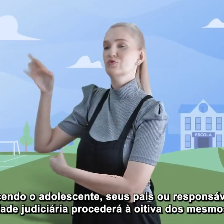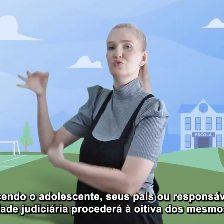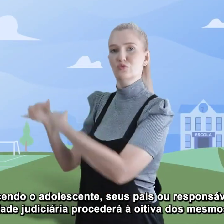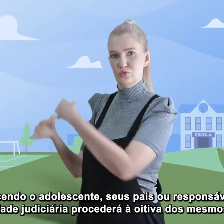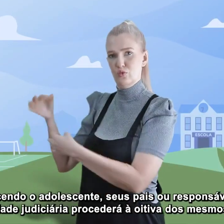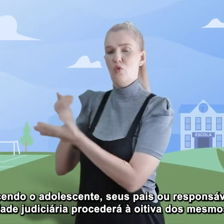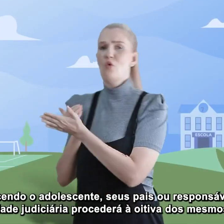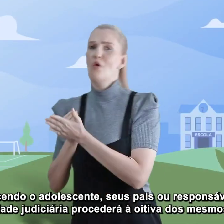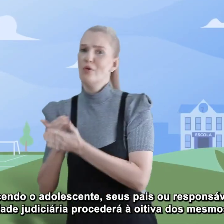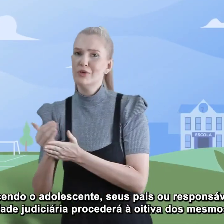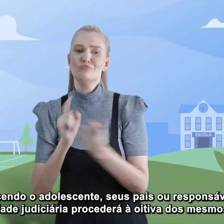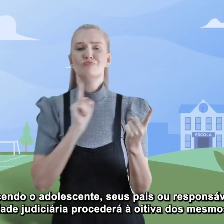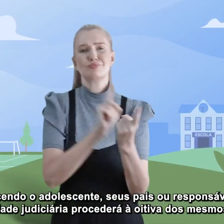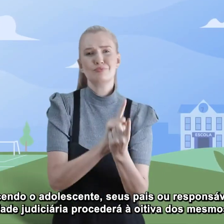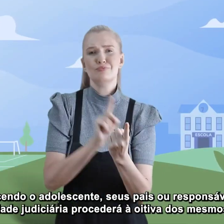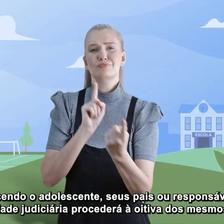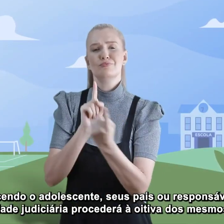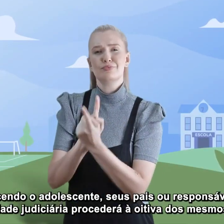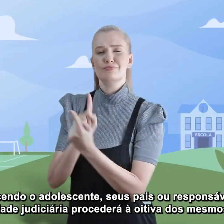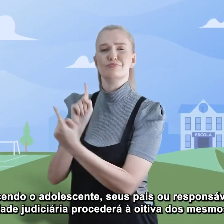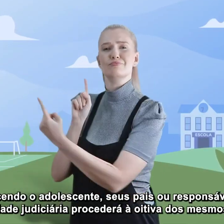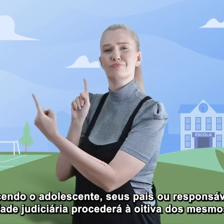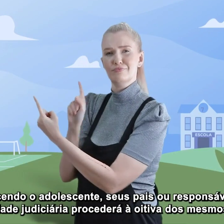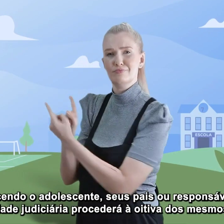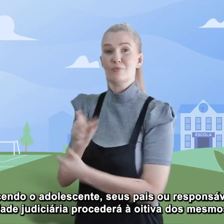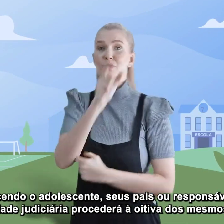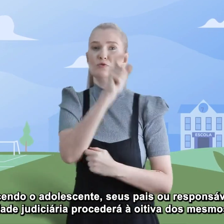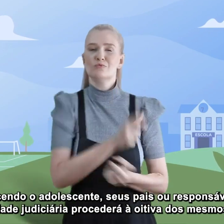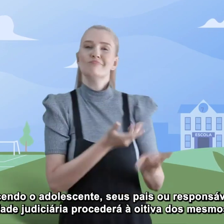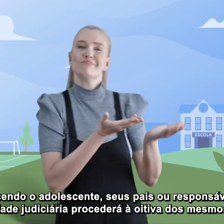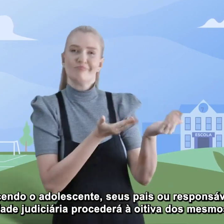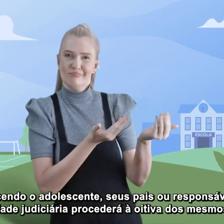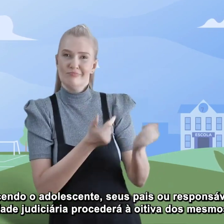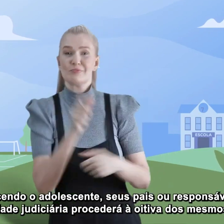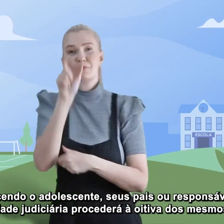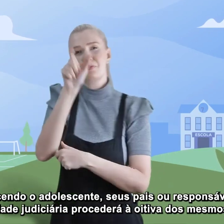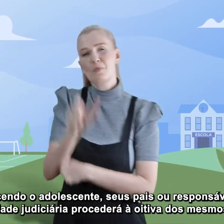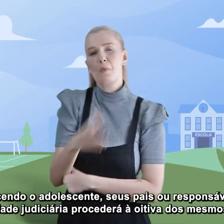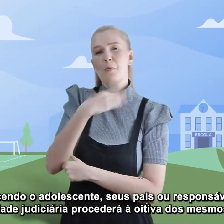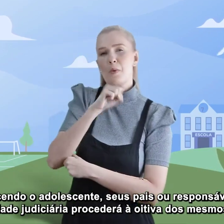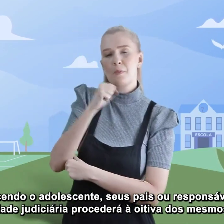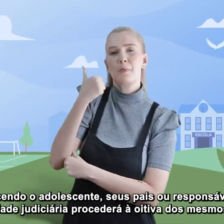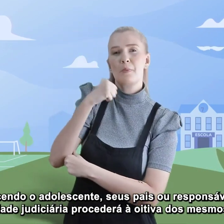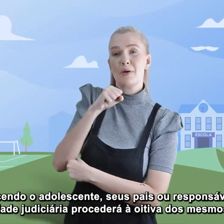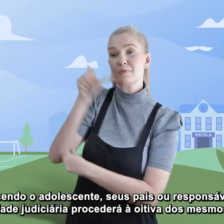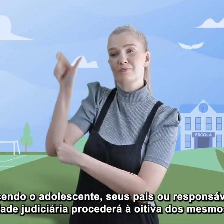Comparecendo o adolescente, seus pais ou responsável, a autoridade judiciária procederá à oitiva dos mesmos,